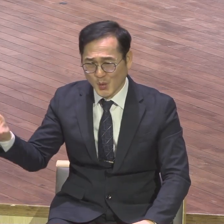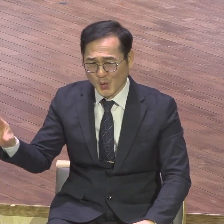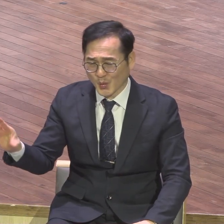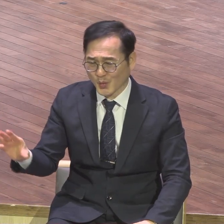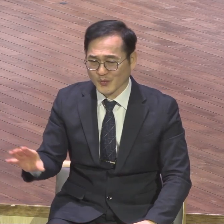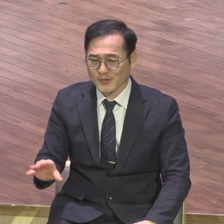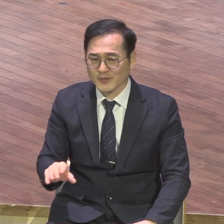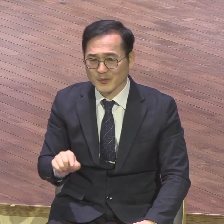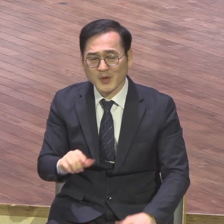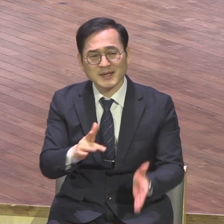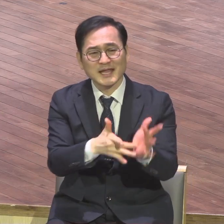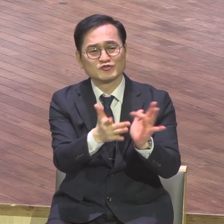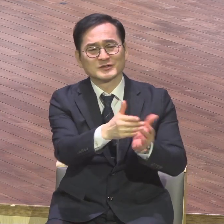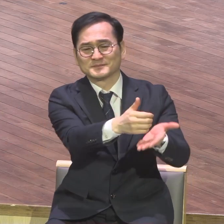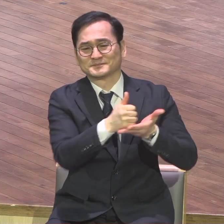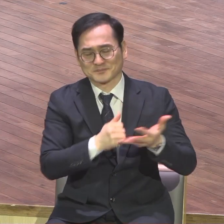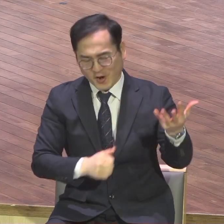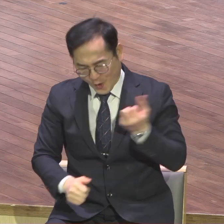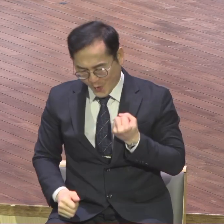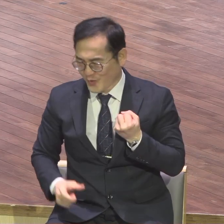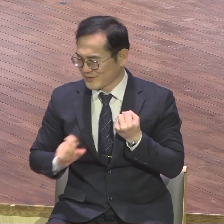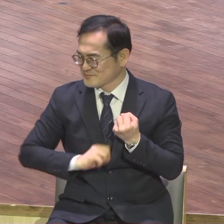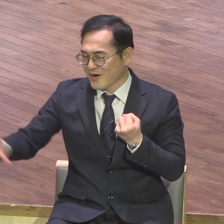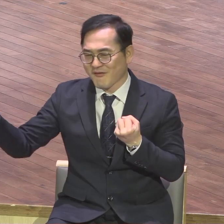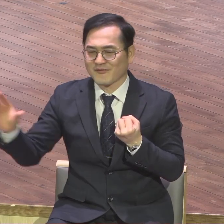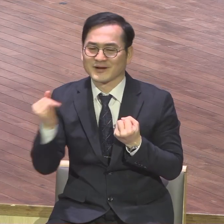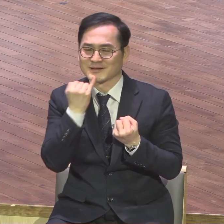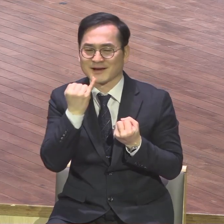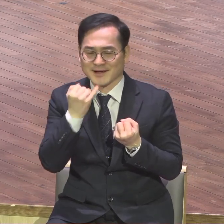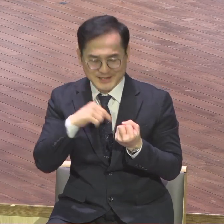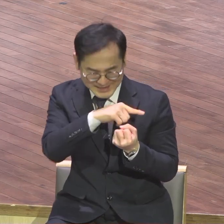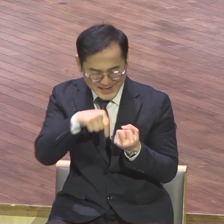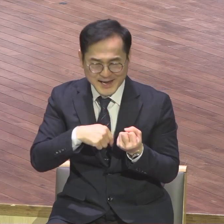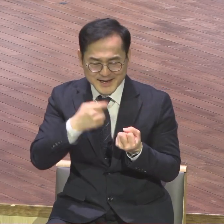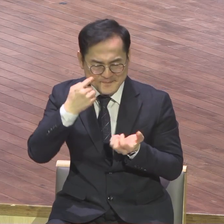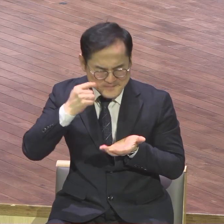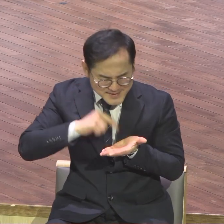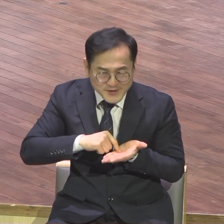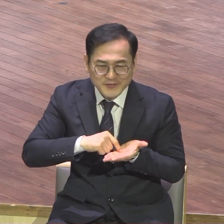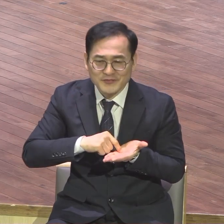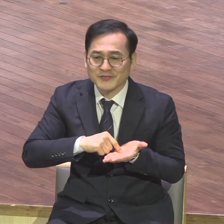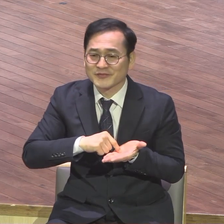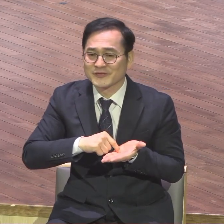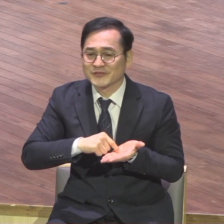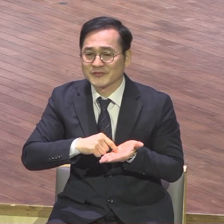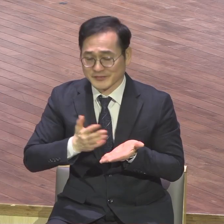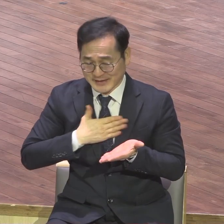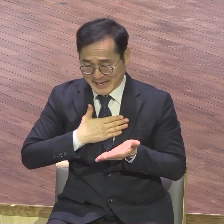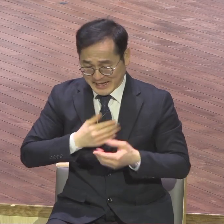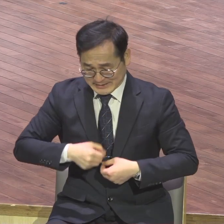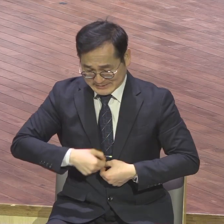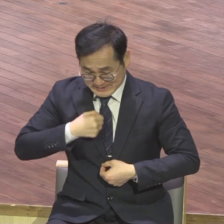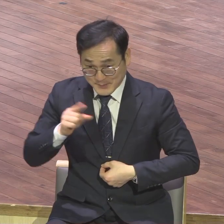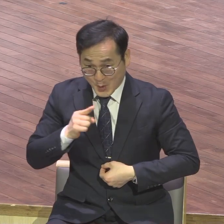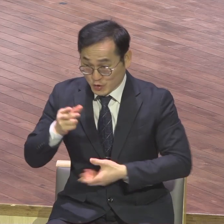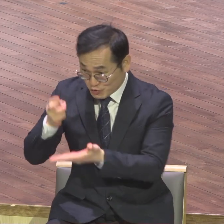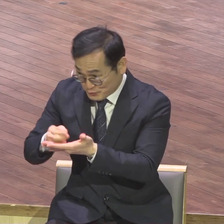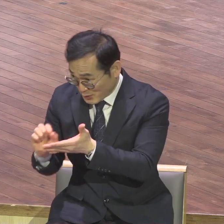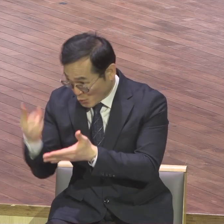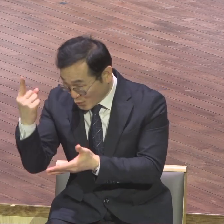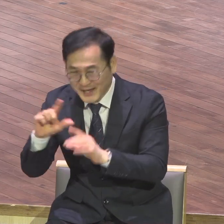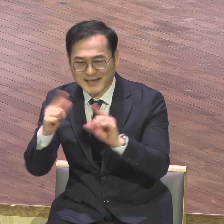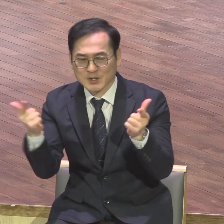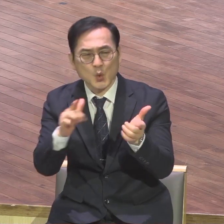이기면 그리스도를 얻고 그의 안에서 발견되려 함이니 내가 가진 이는 의인은 율법에서 한 것이